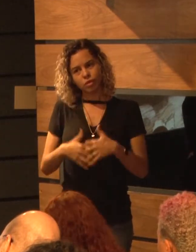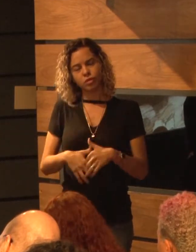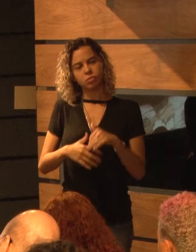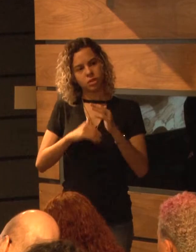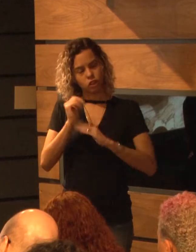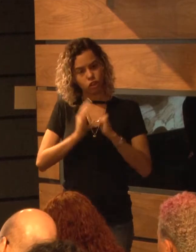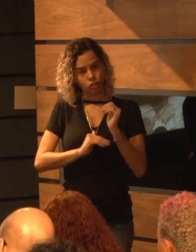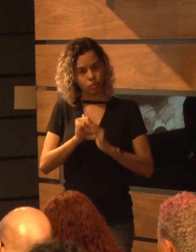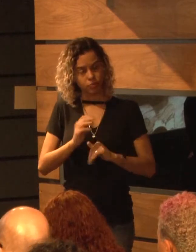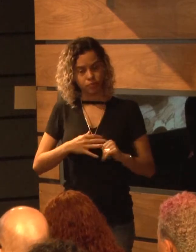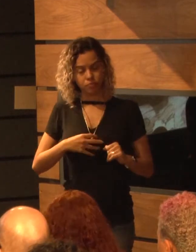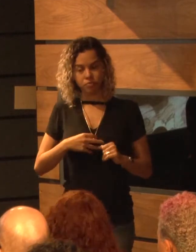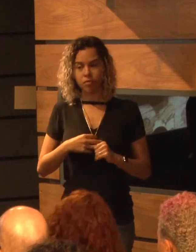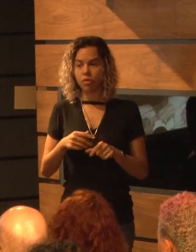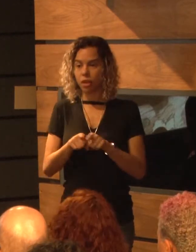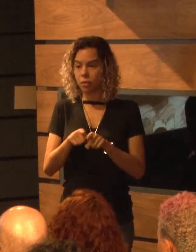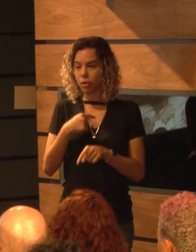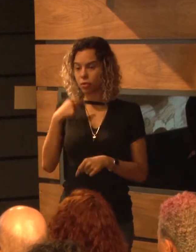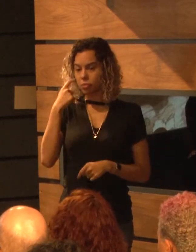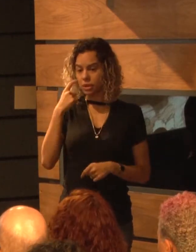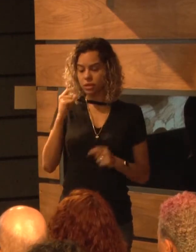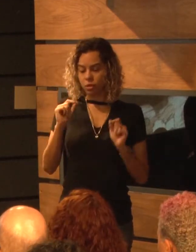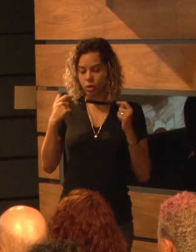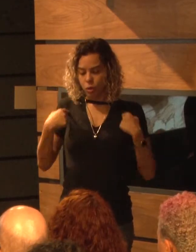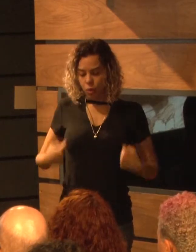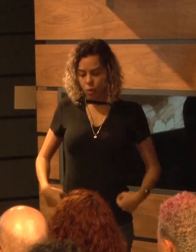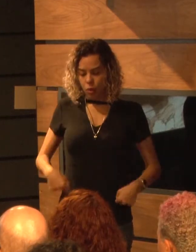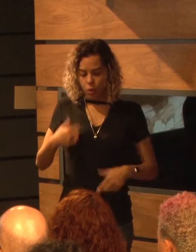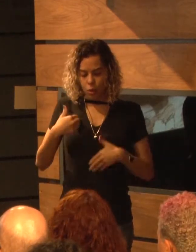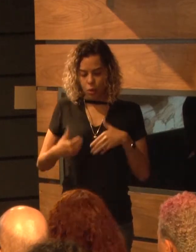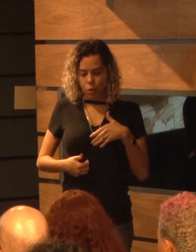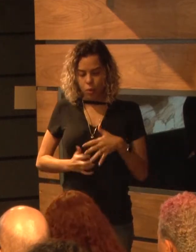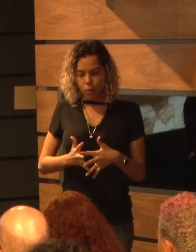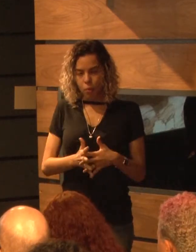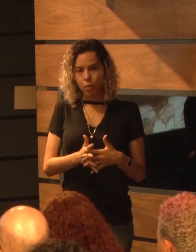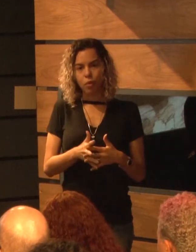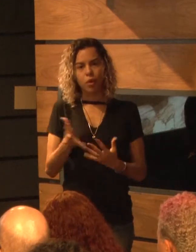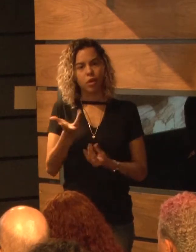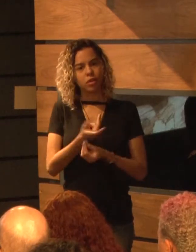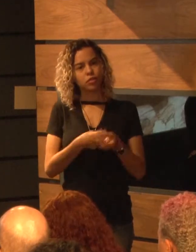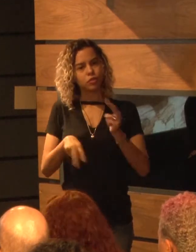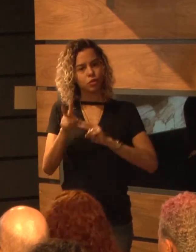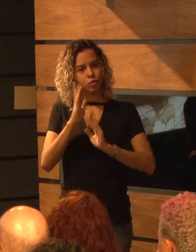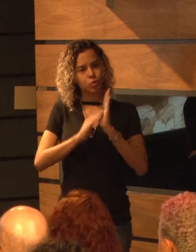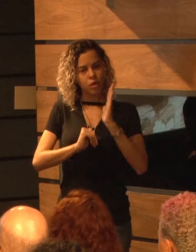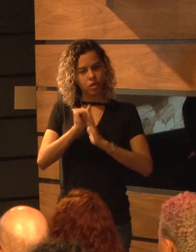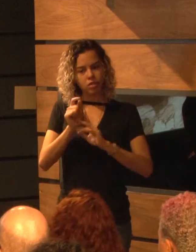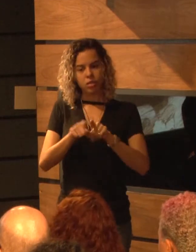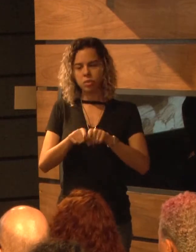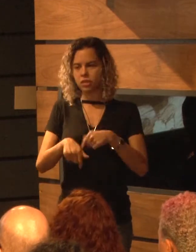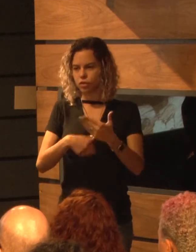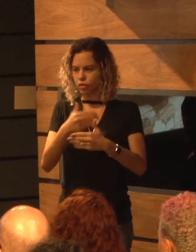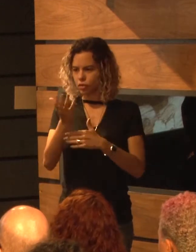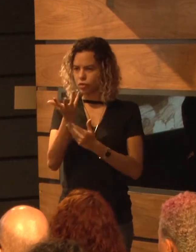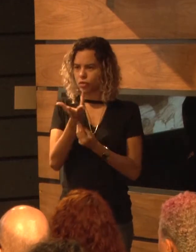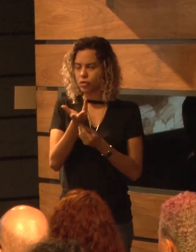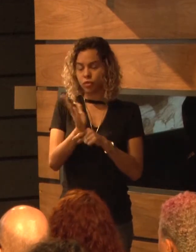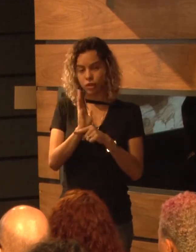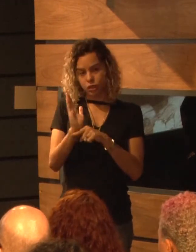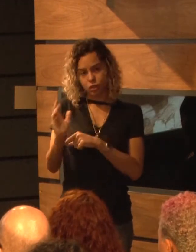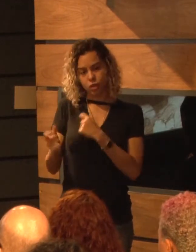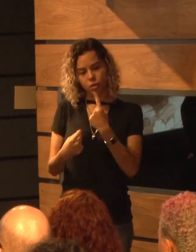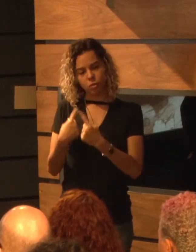e prático. Aí vou pensar esse corpo sopro, então, nas artes visuais, e desenvolvo alguns vídeos com a artista